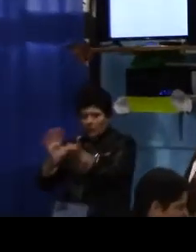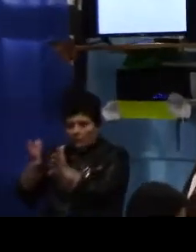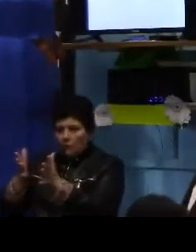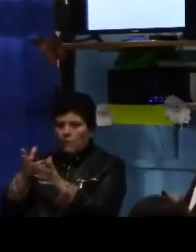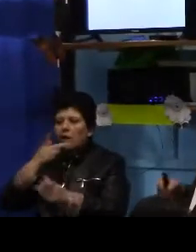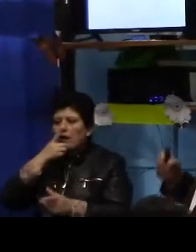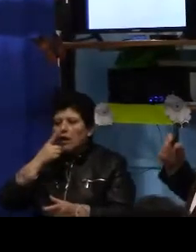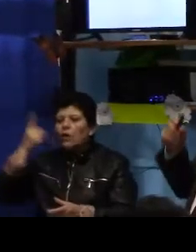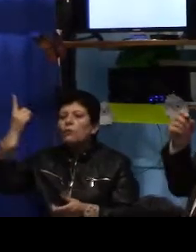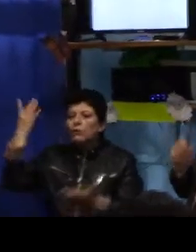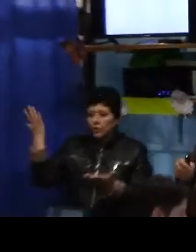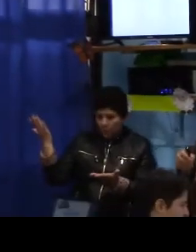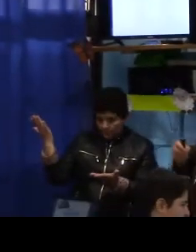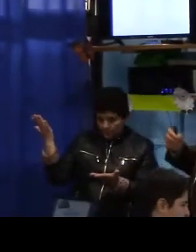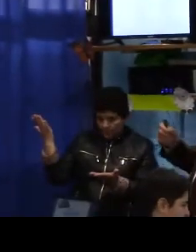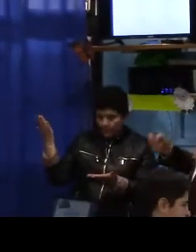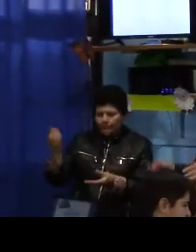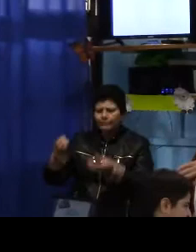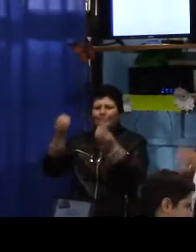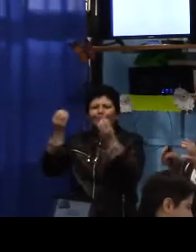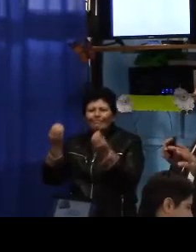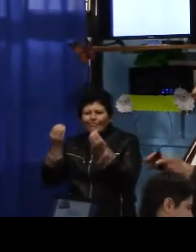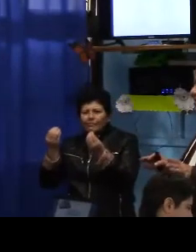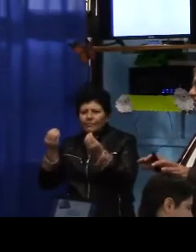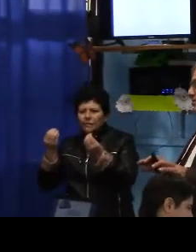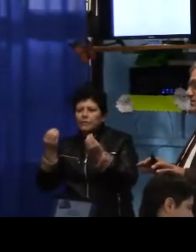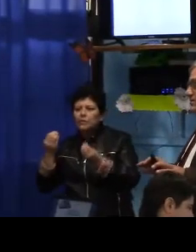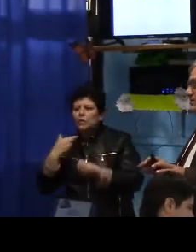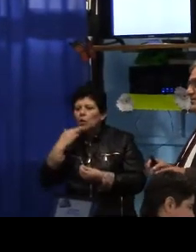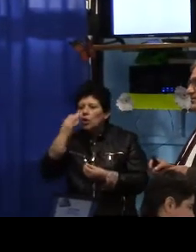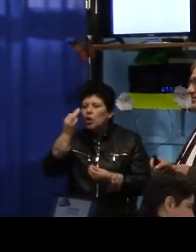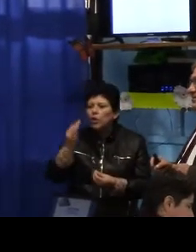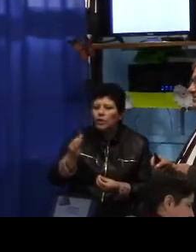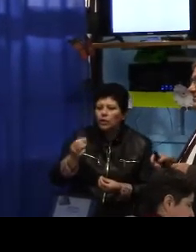¿Qué pasó con Caín y Abel, con los dos hijos?